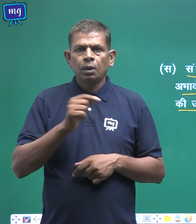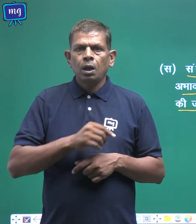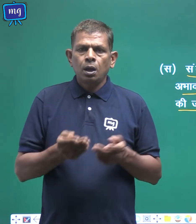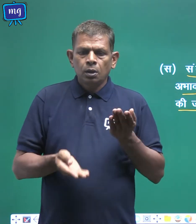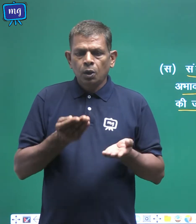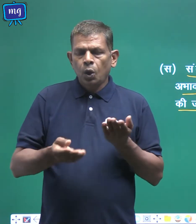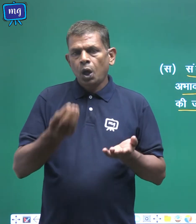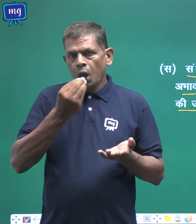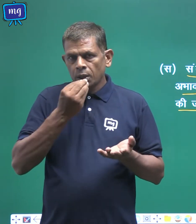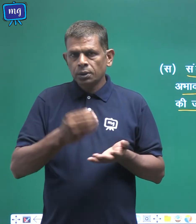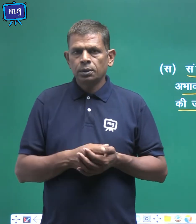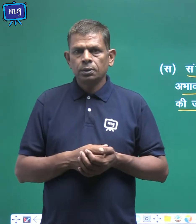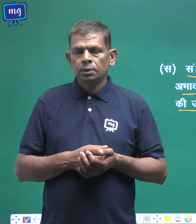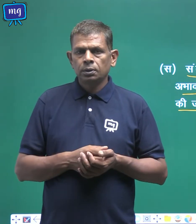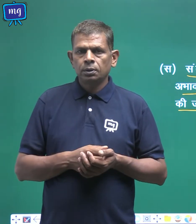आहार से